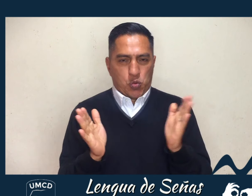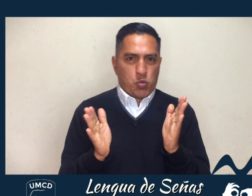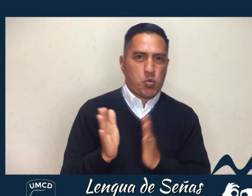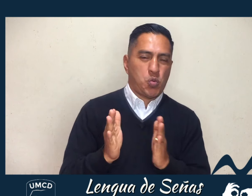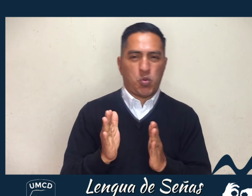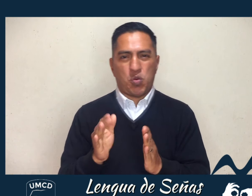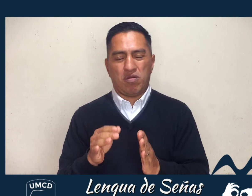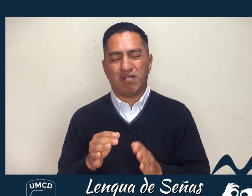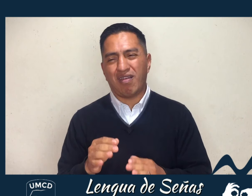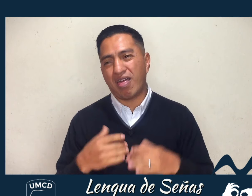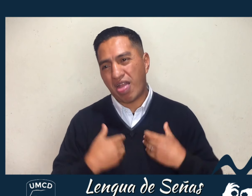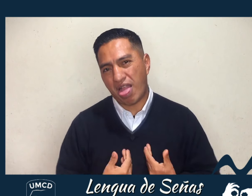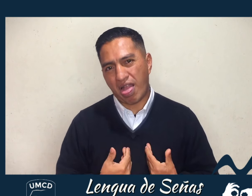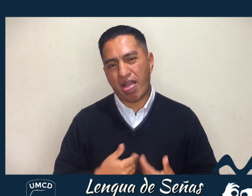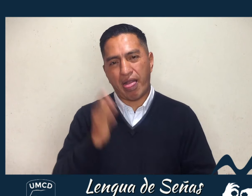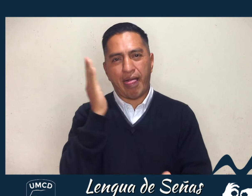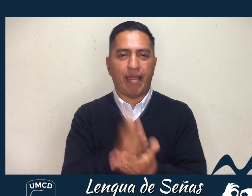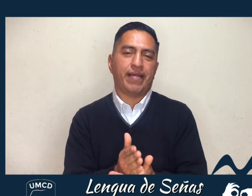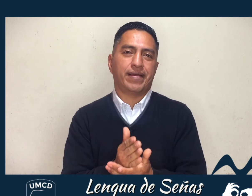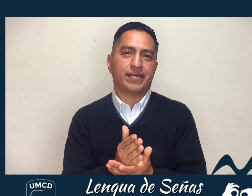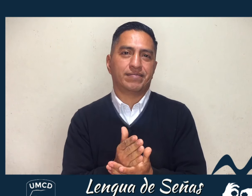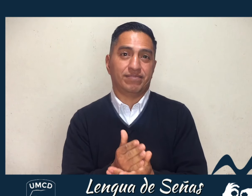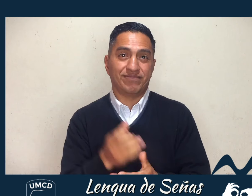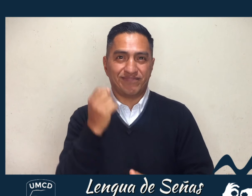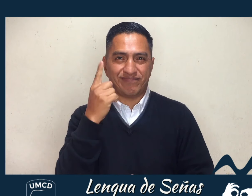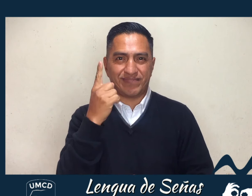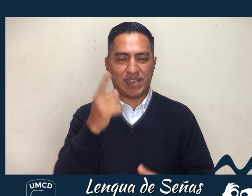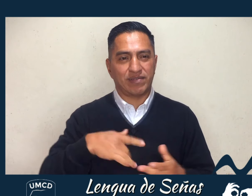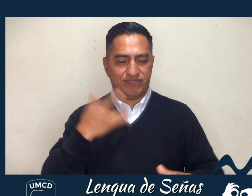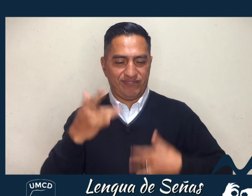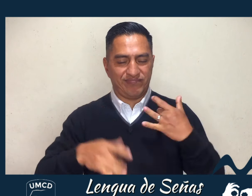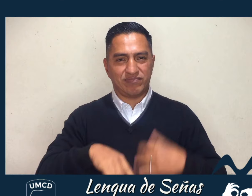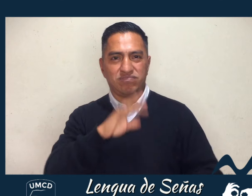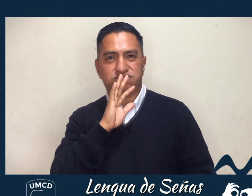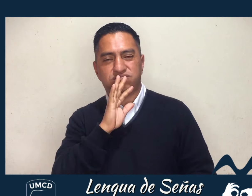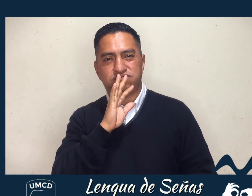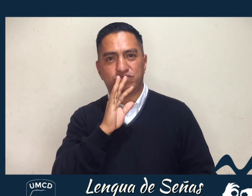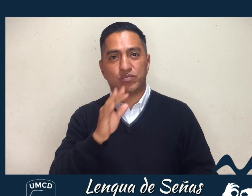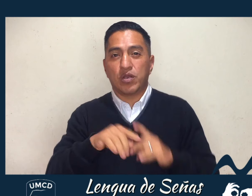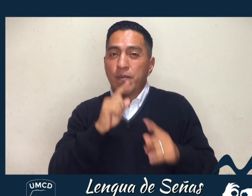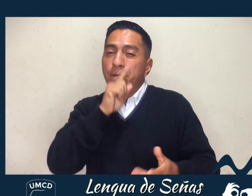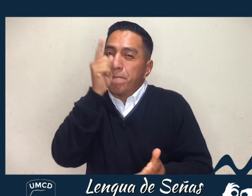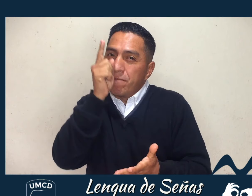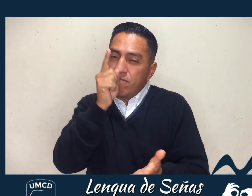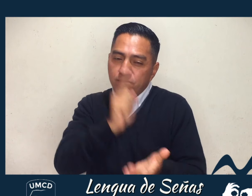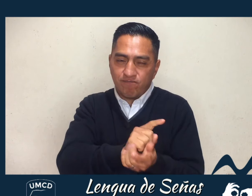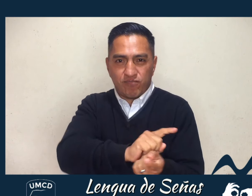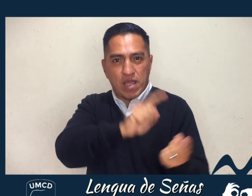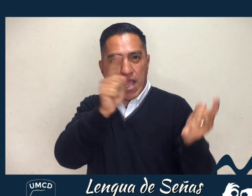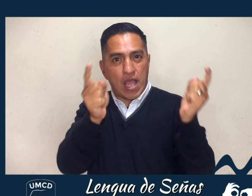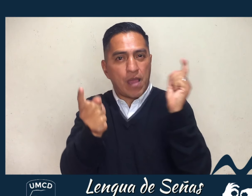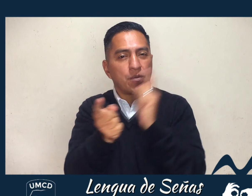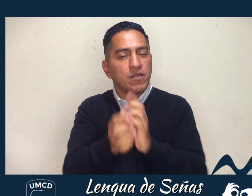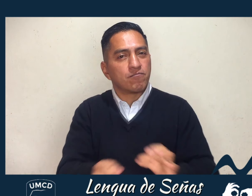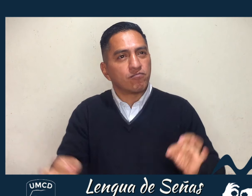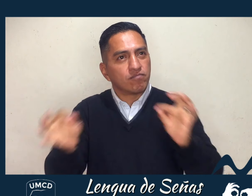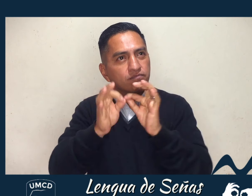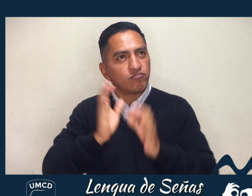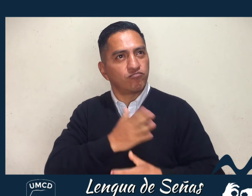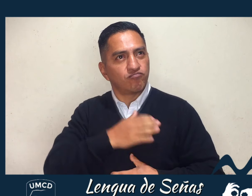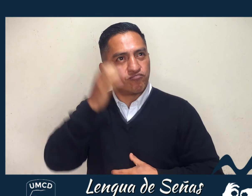decepcionados rápidamente por nuestra falta de voluntad. Porque el cambio en nuestra vida solo se consolidará si primero modificamos